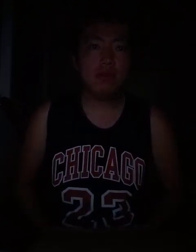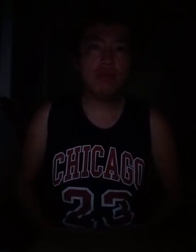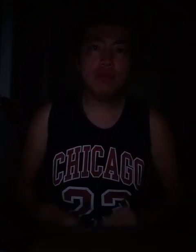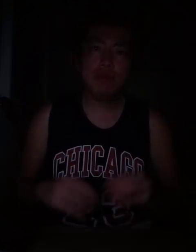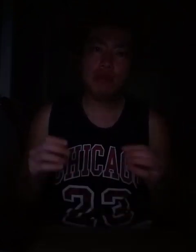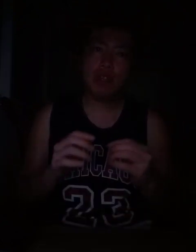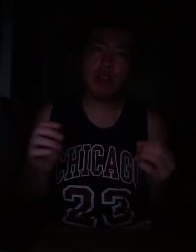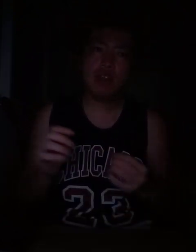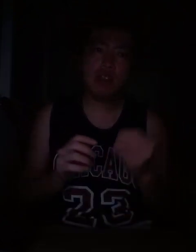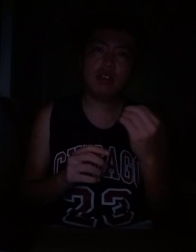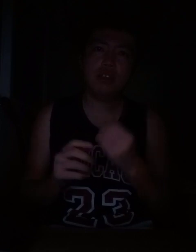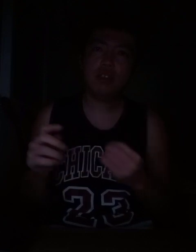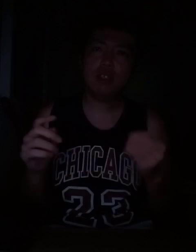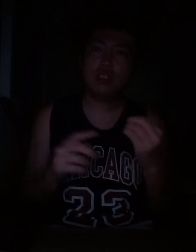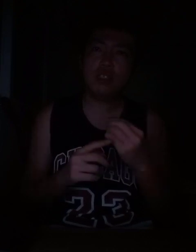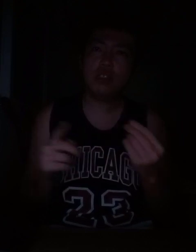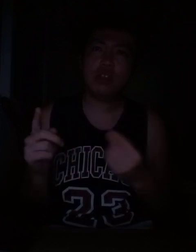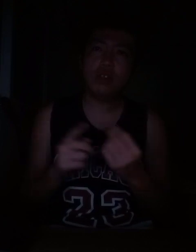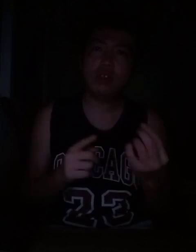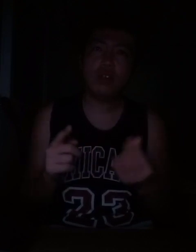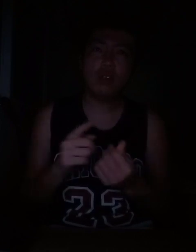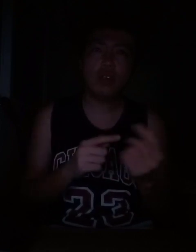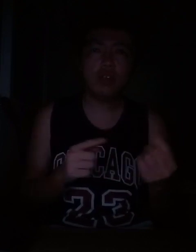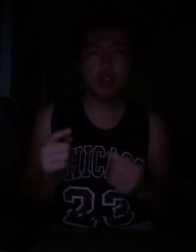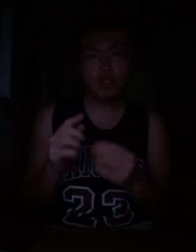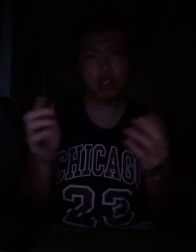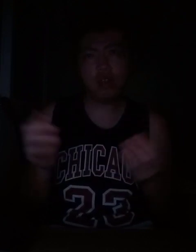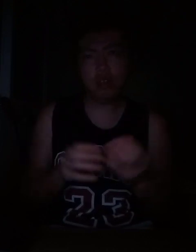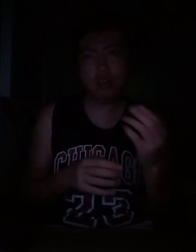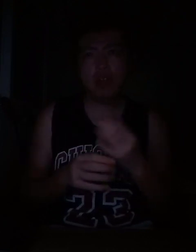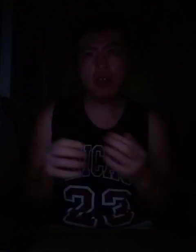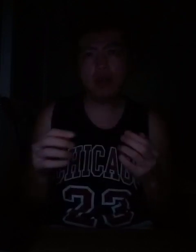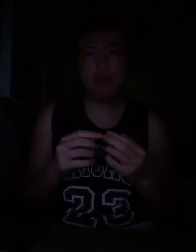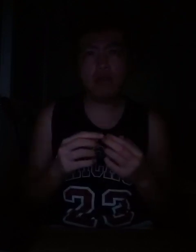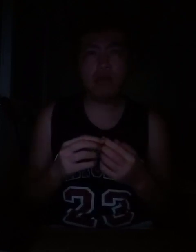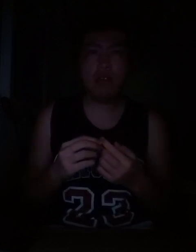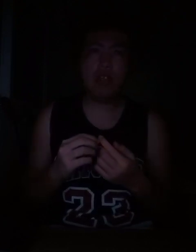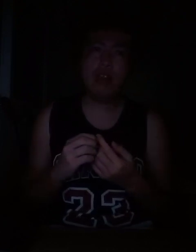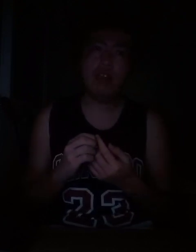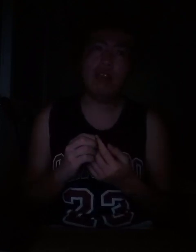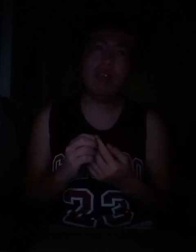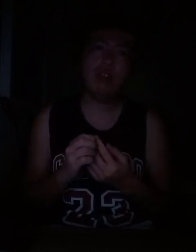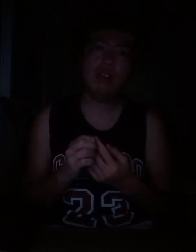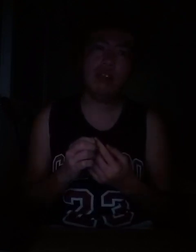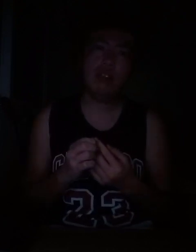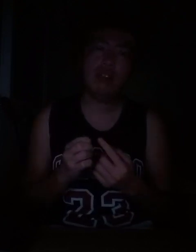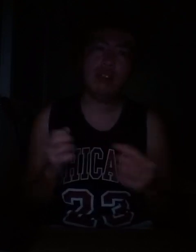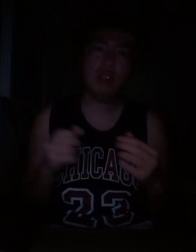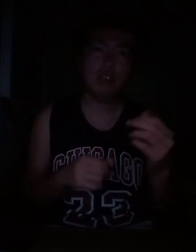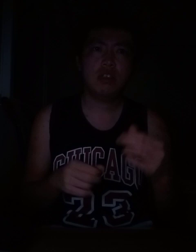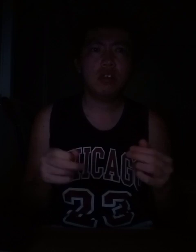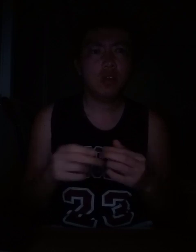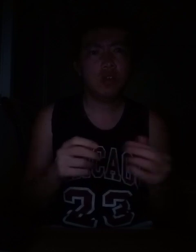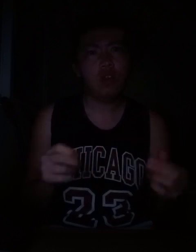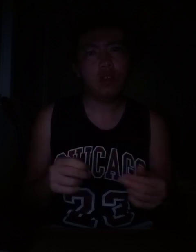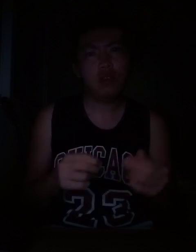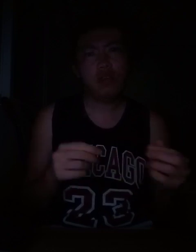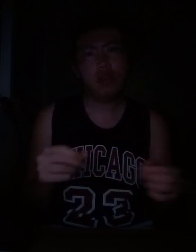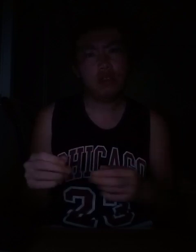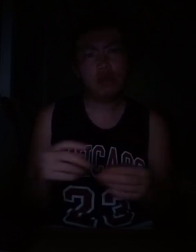예정 지점인 경남 통영을 비롯한 남해안 주민들은 이미 비상이 걸렸습니다. 육지로 피신시킨 어선 때문에 주변 도로도 배